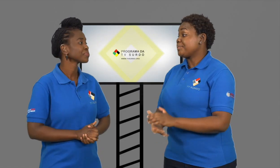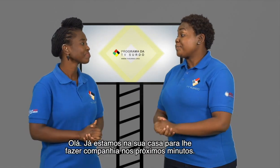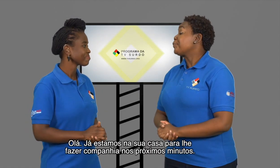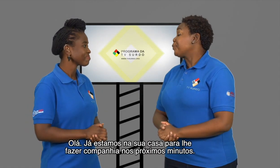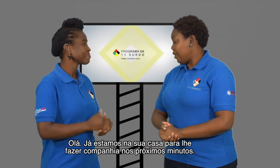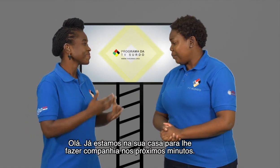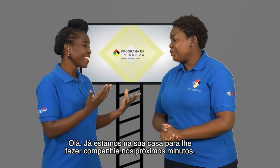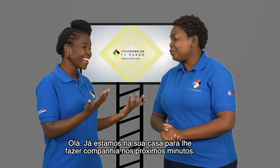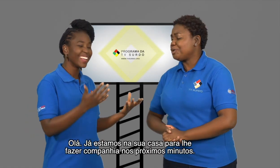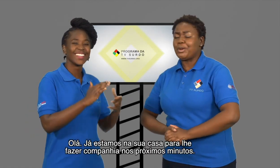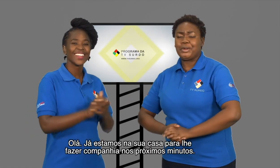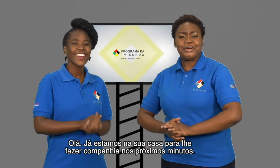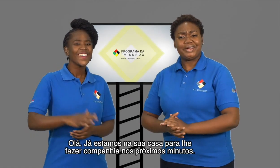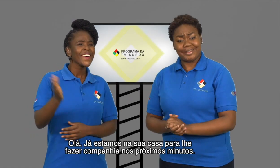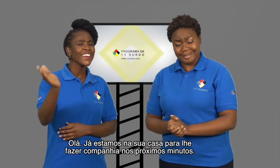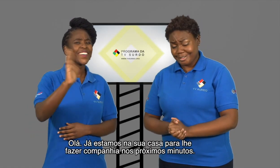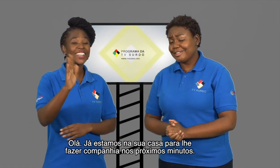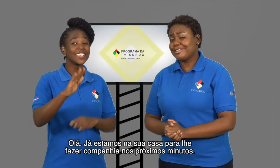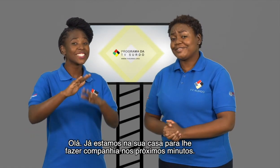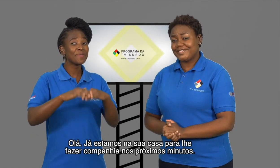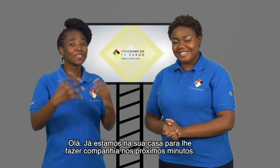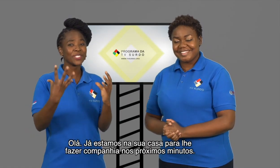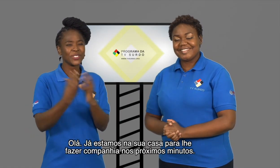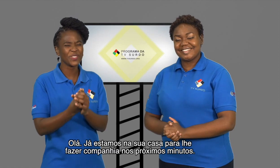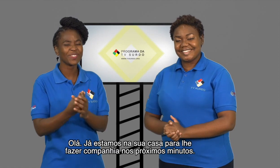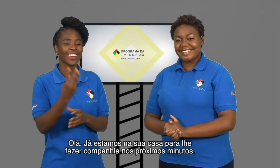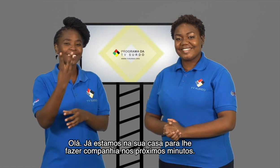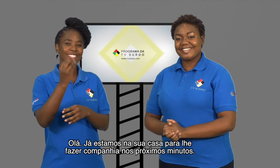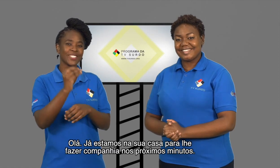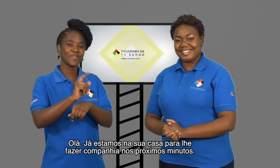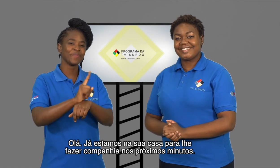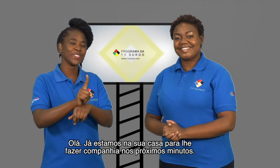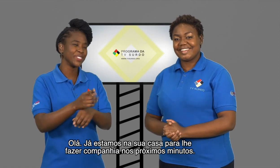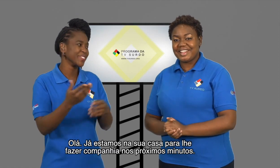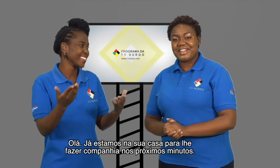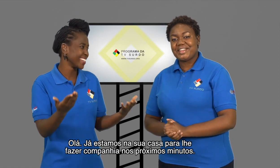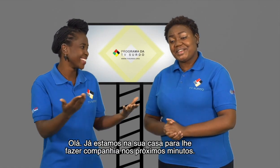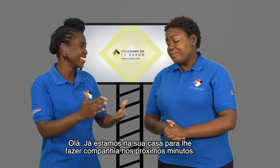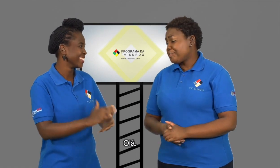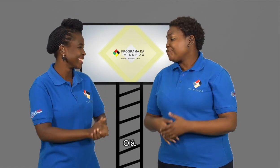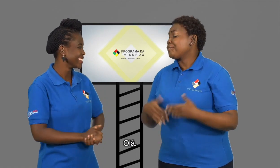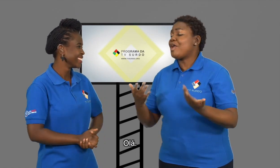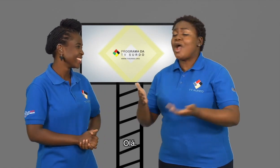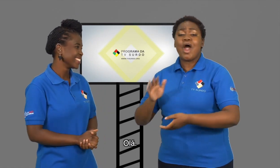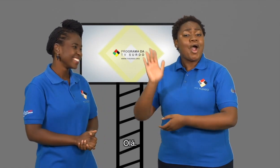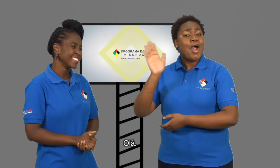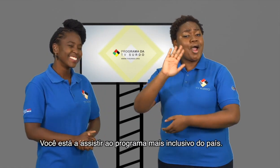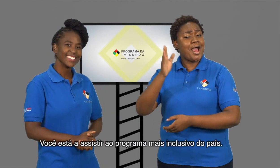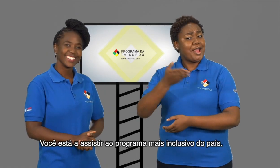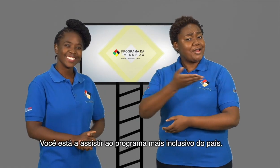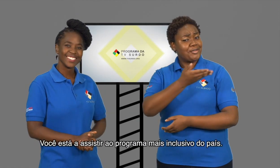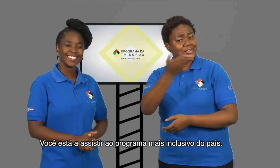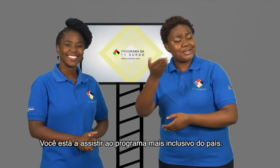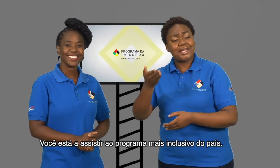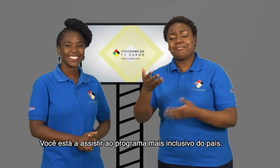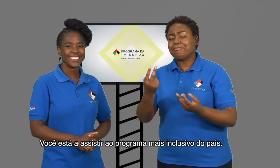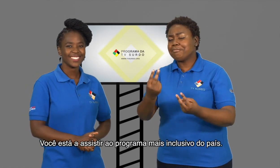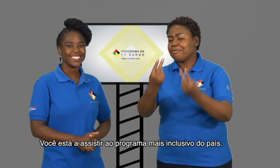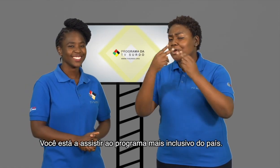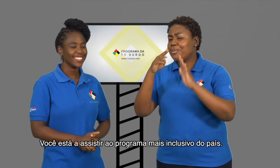Olá! Já estamos na sua casa para lhe fazer companhia nos próximos minutos. Olá! Você está